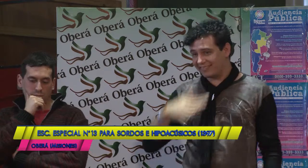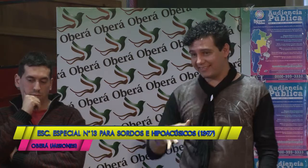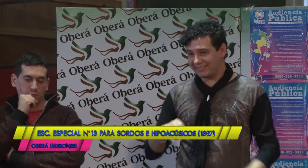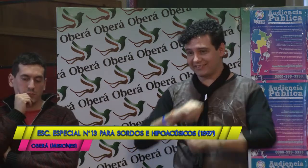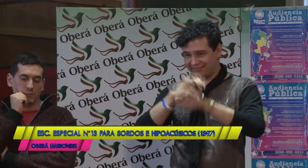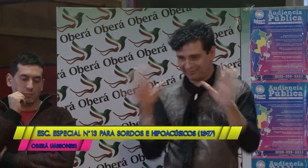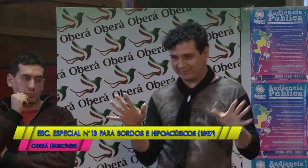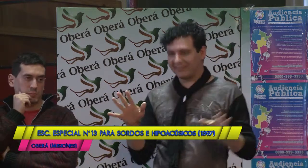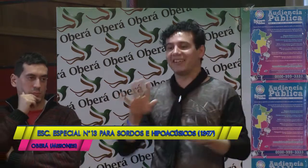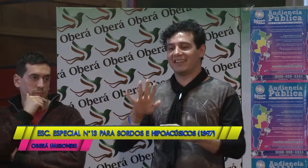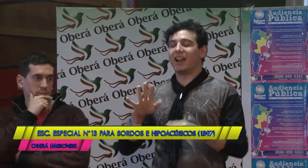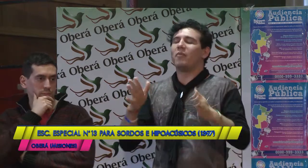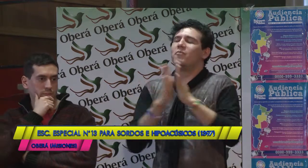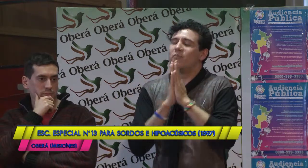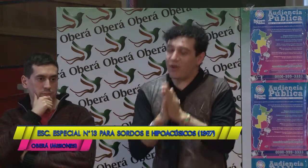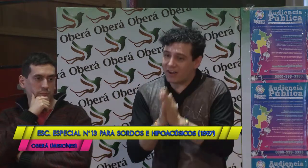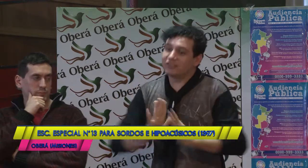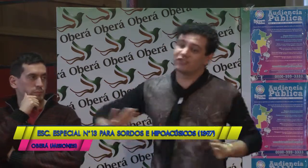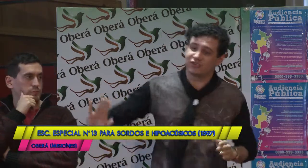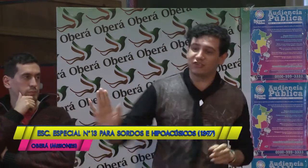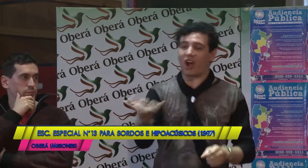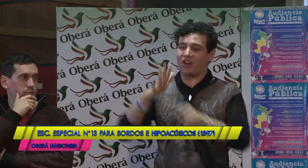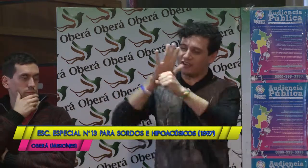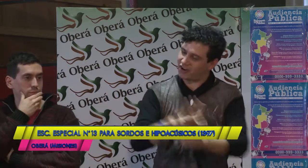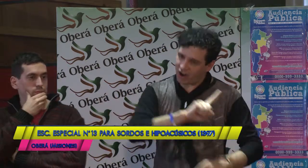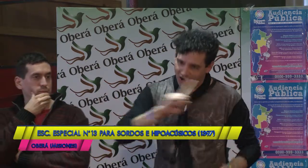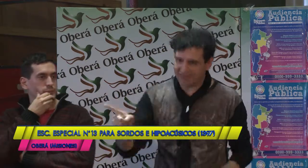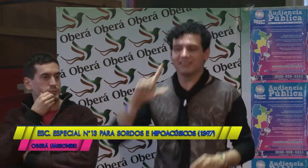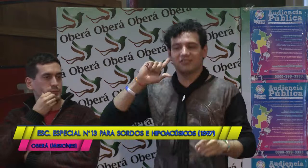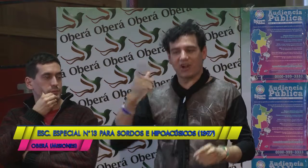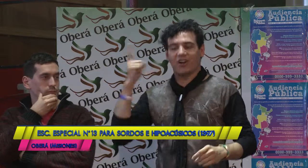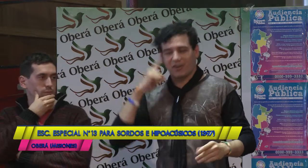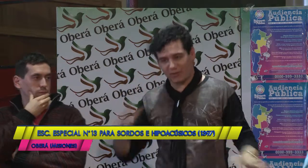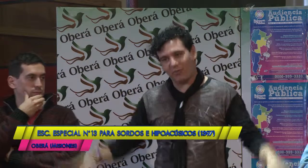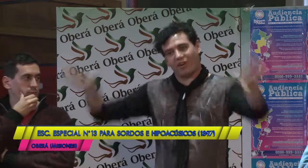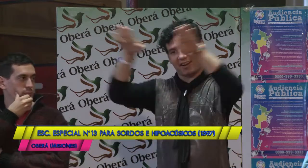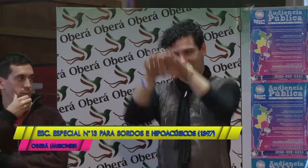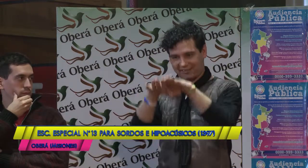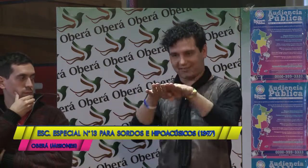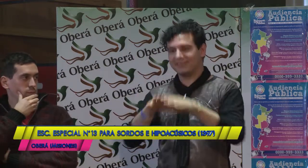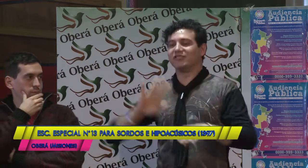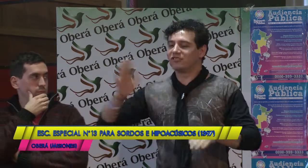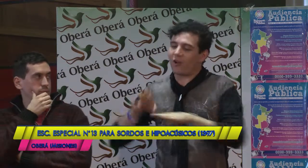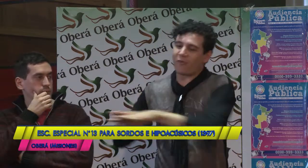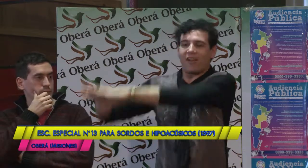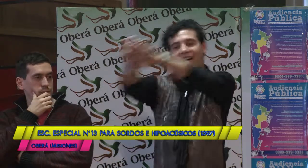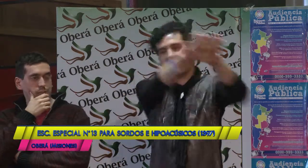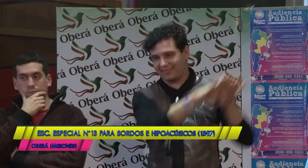oyentes y de integrarnos. Les pedimos, por favor, que no nos opriman. Por favor, que las personas sordas estemos en igualdad